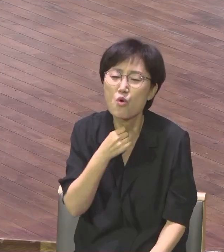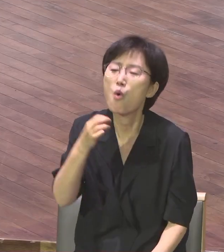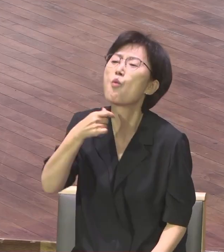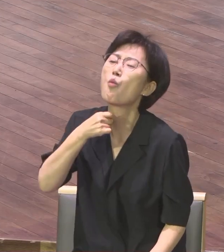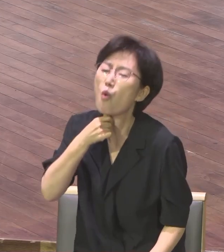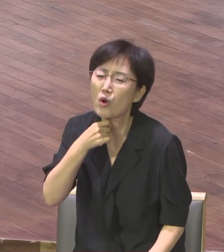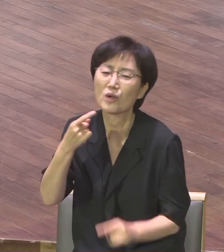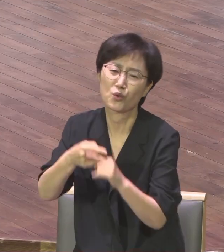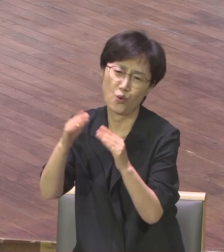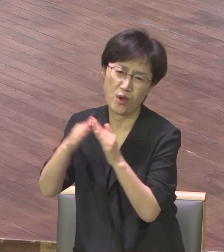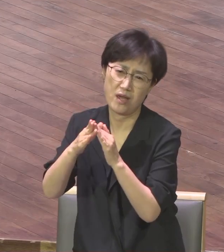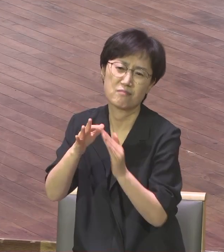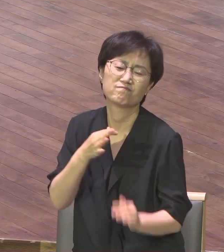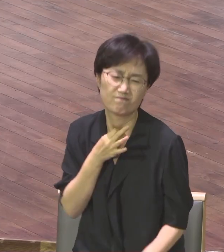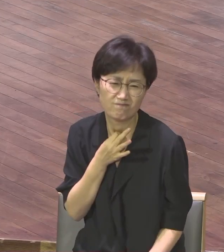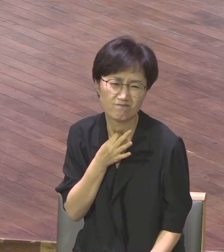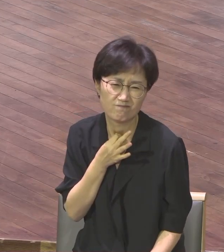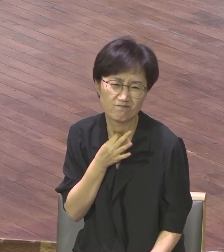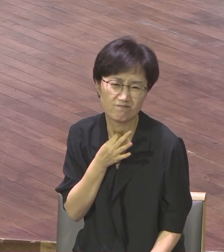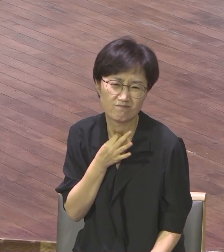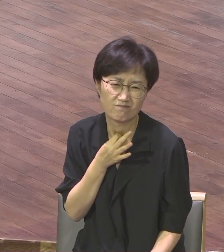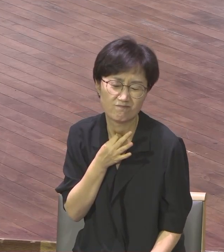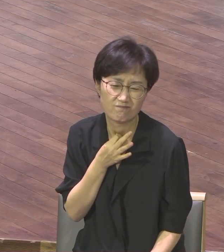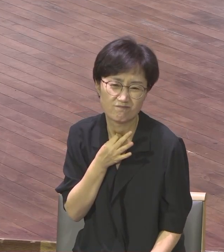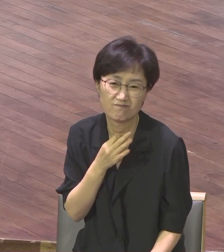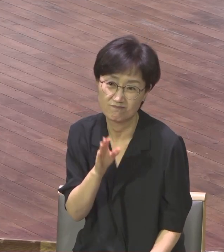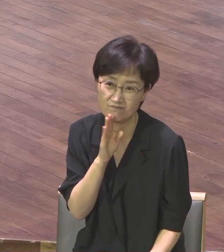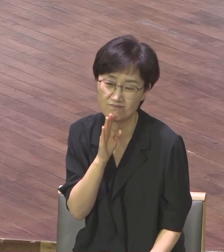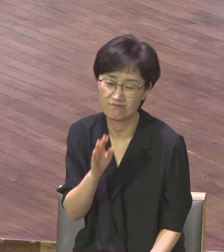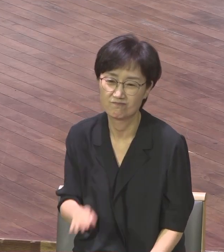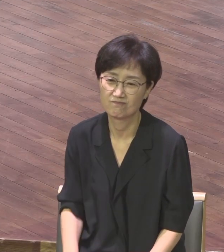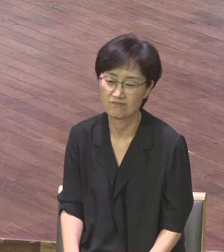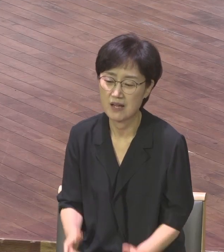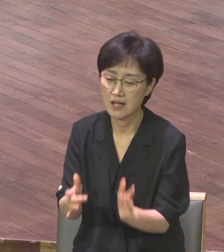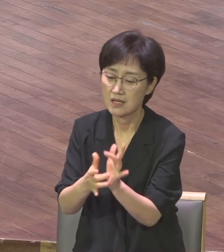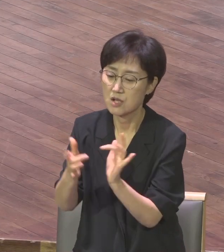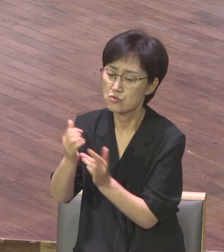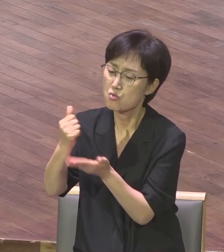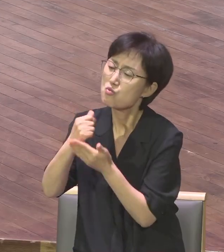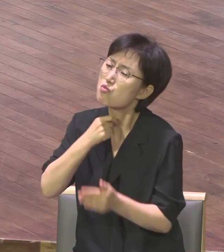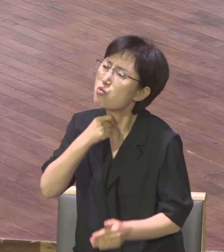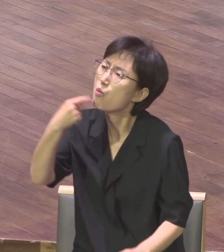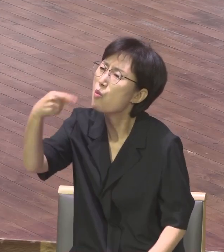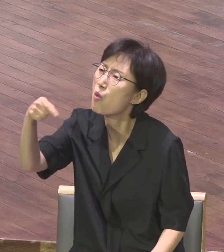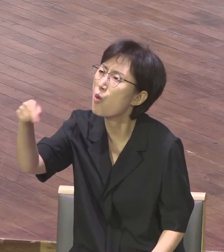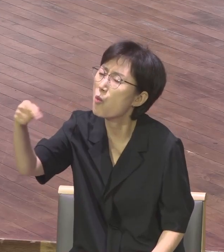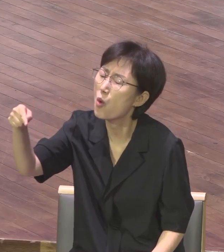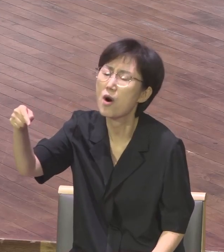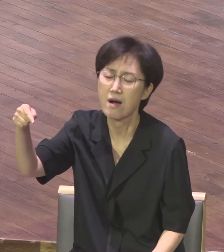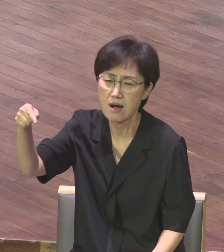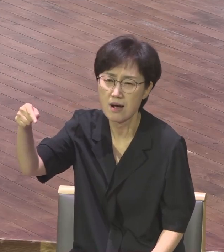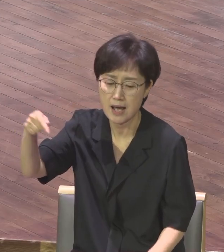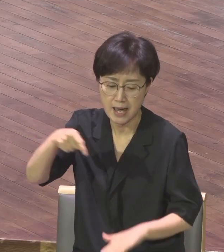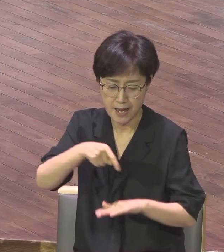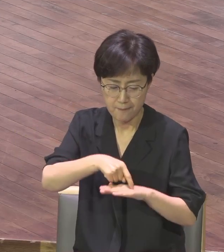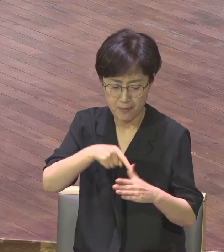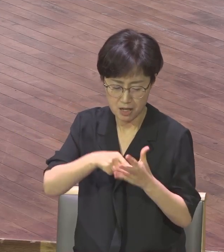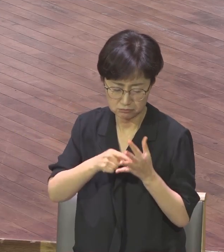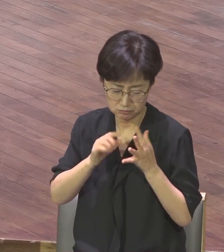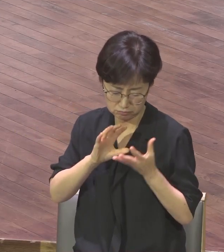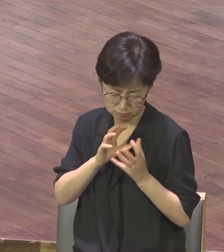세워가자. 예수님이 원하시는 대로 사역해야 돼요. 예수님이 원하는 게 뭐냐? 이렇게 마음을